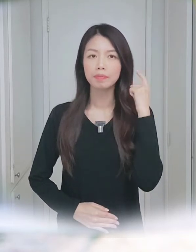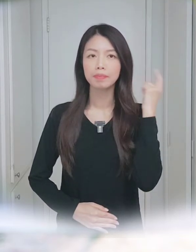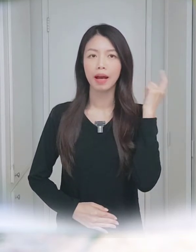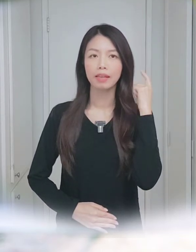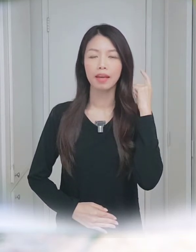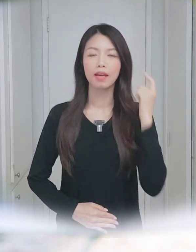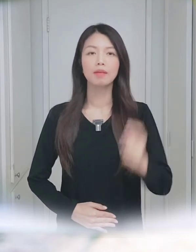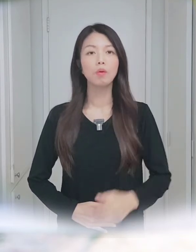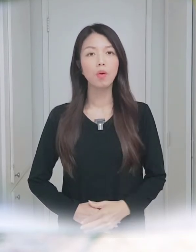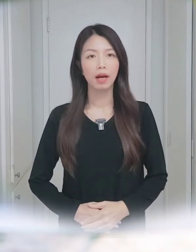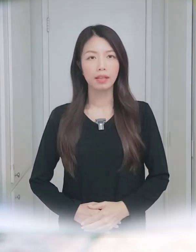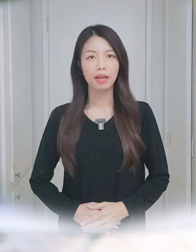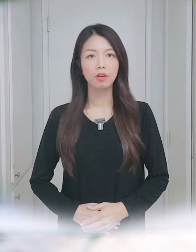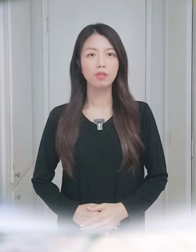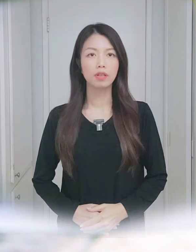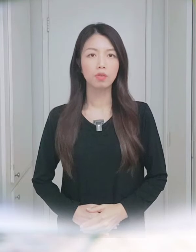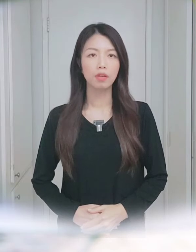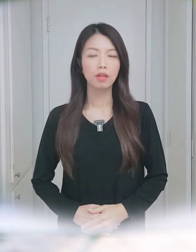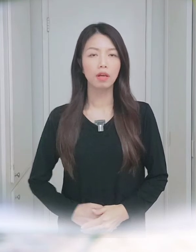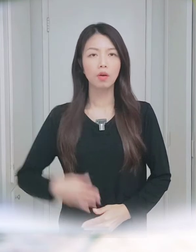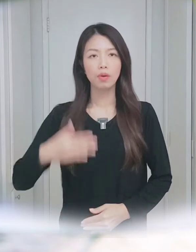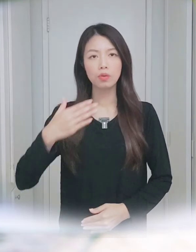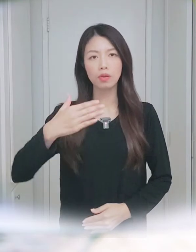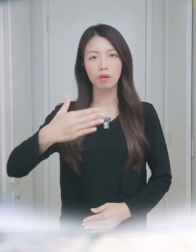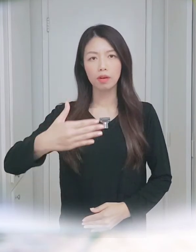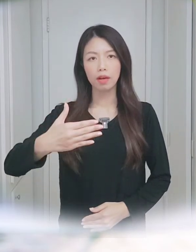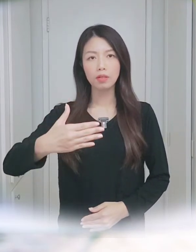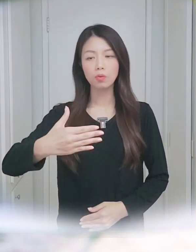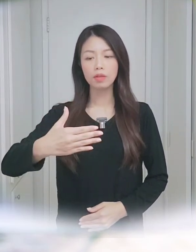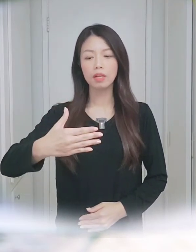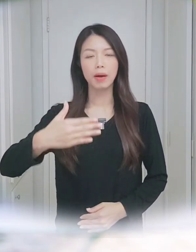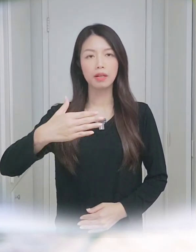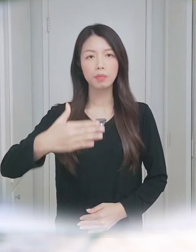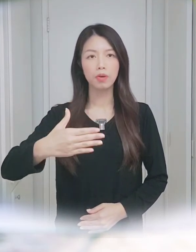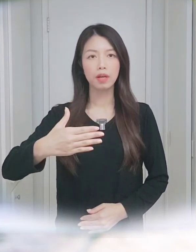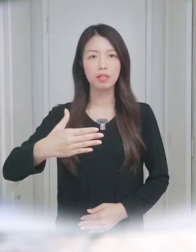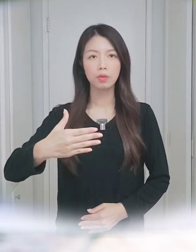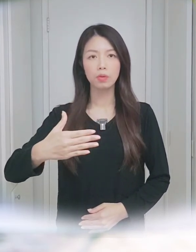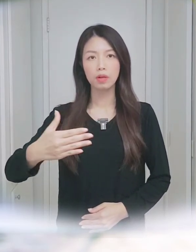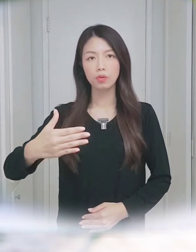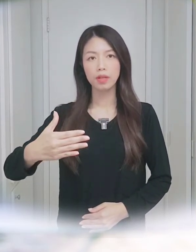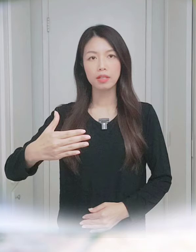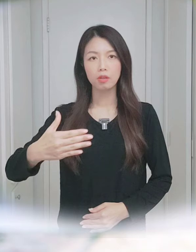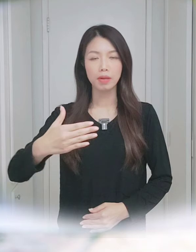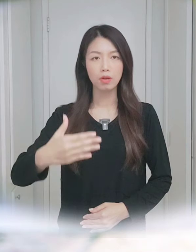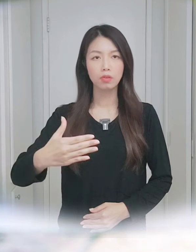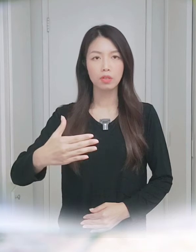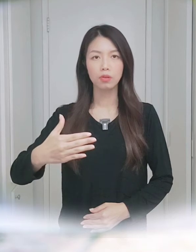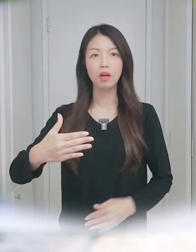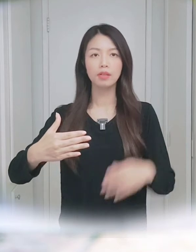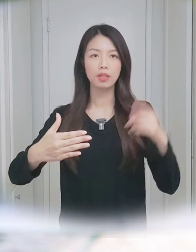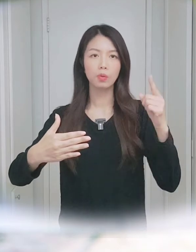복음 안에, 뭐뭐 안에 이런 뜻의 수어는 왼손을 이렇게 손등이 밖을 보이게 하시고 울타리처럼